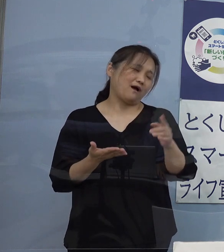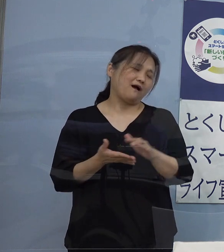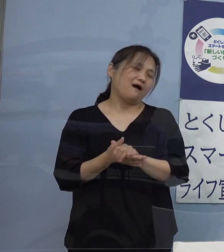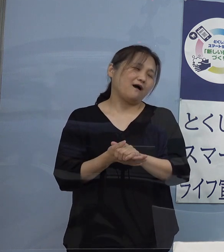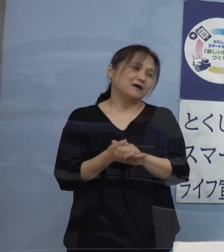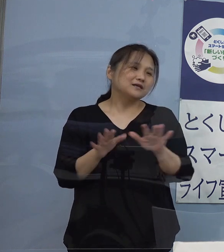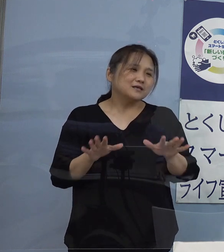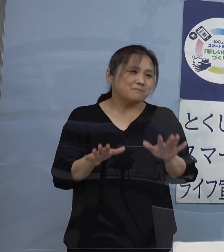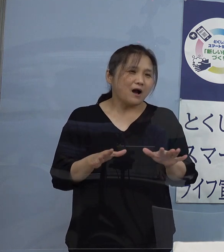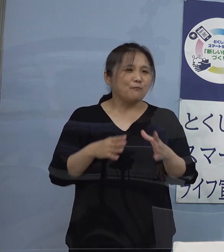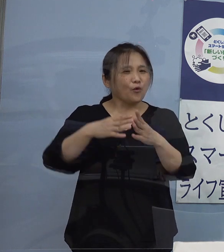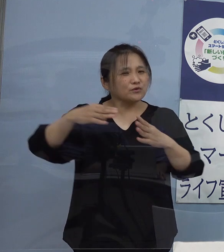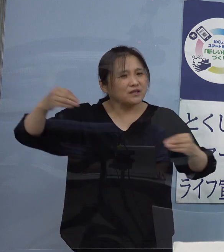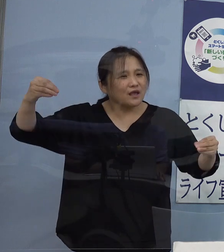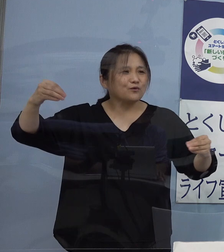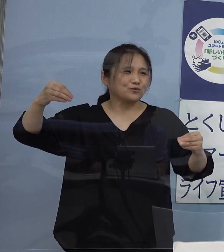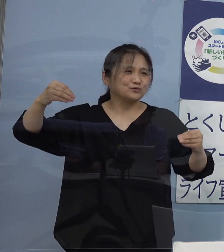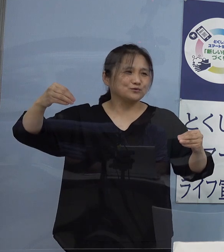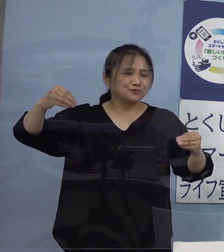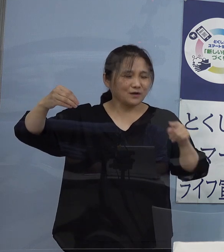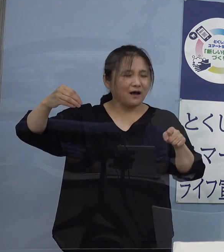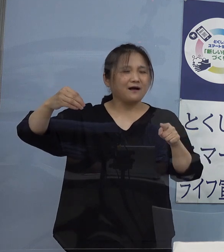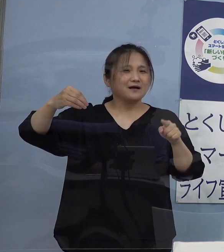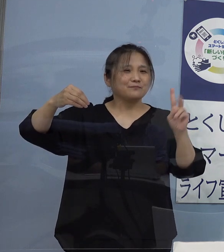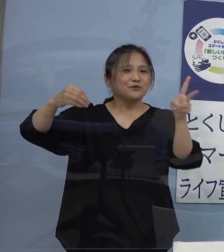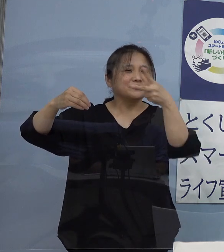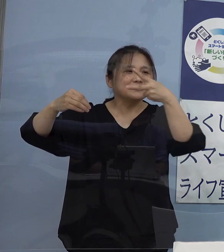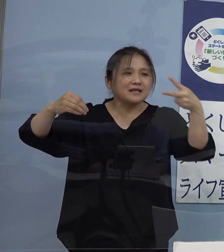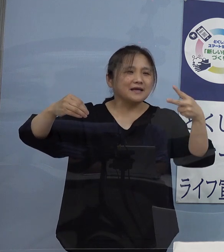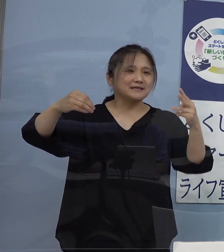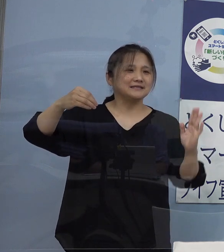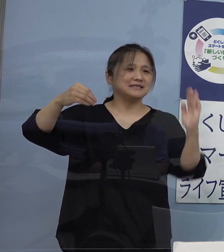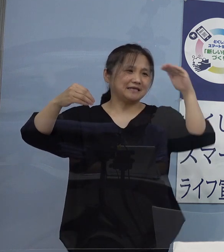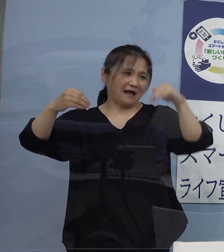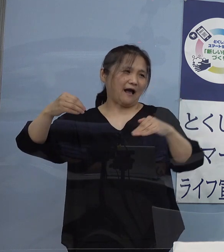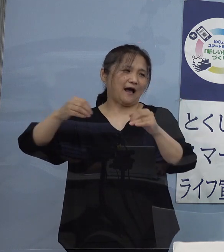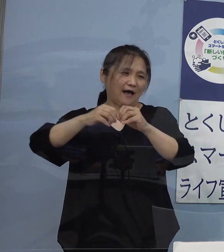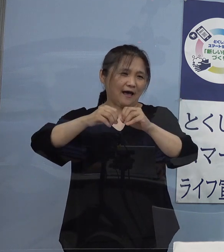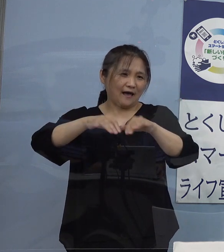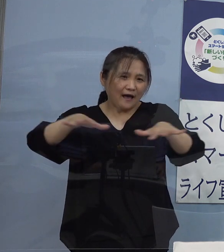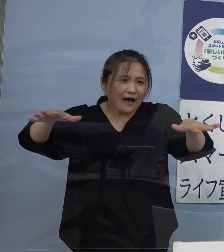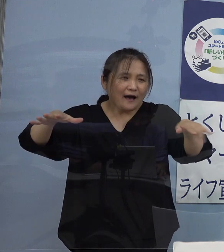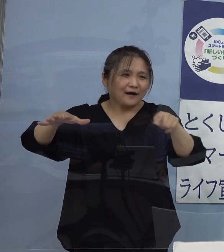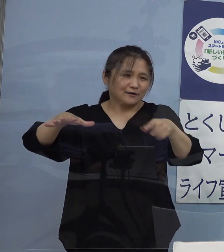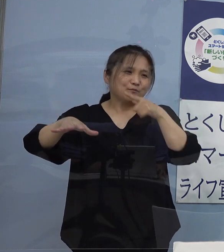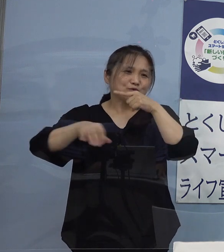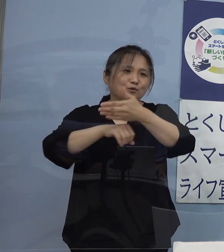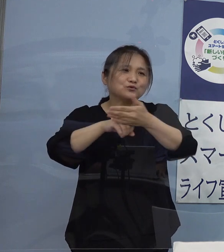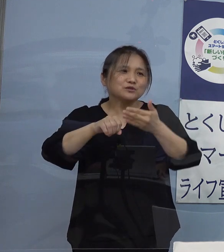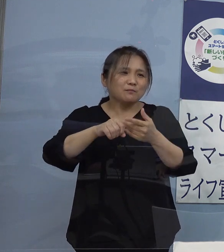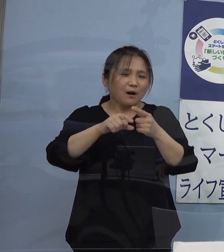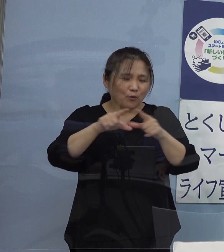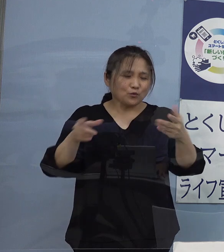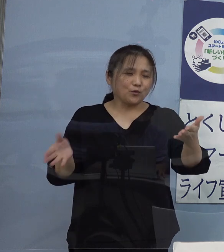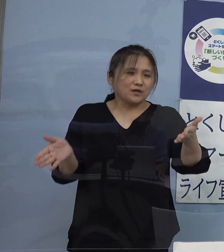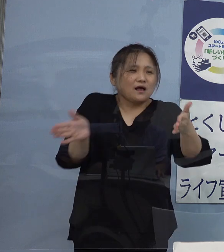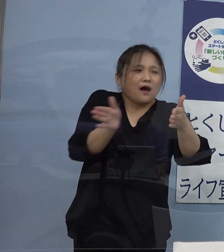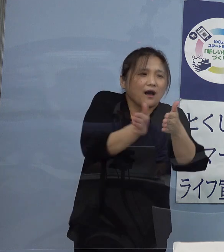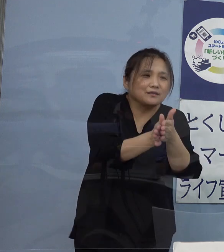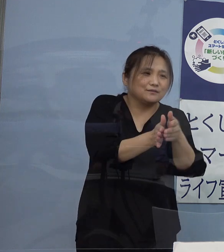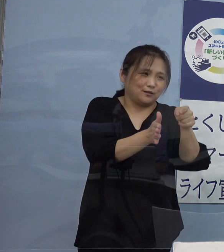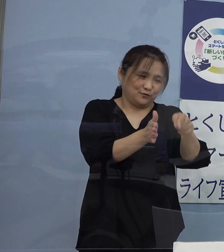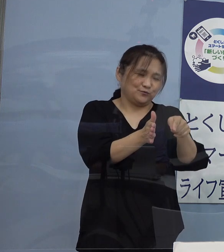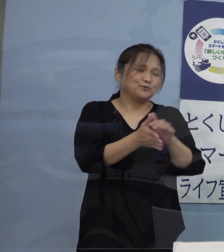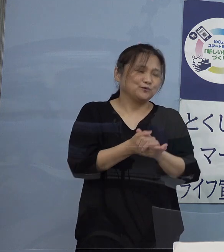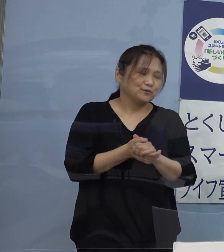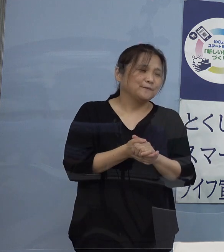第2波の認識というのはいかがですか。 まあ、今すでに全国が第2波と言われてしまっていて、まあ、徳島もその中に、まあ、入り込んでいるということがあります